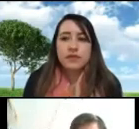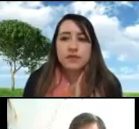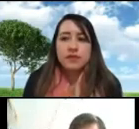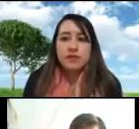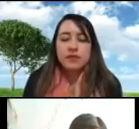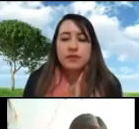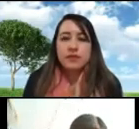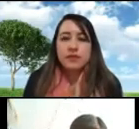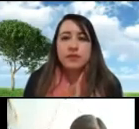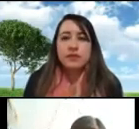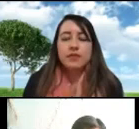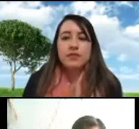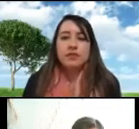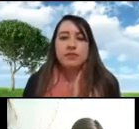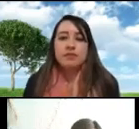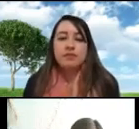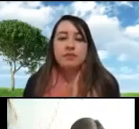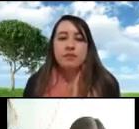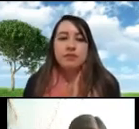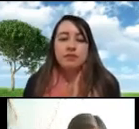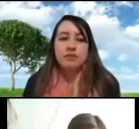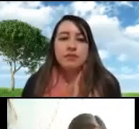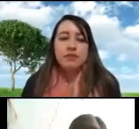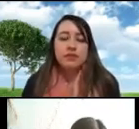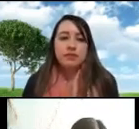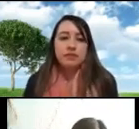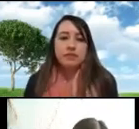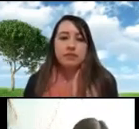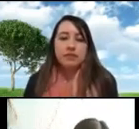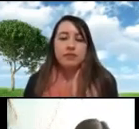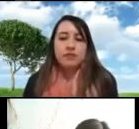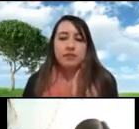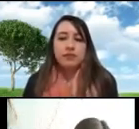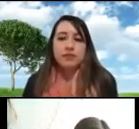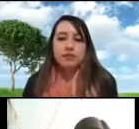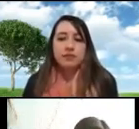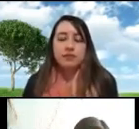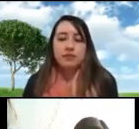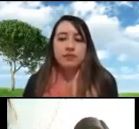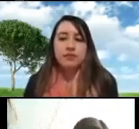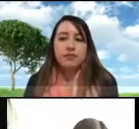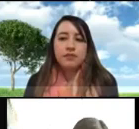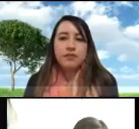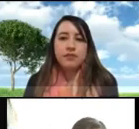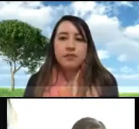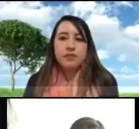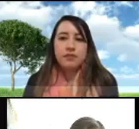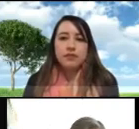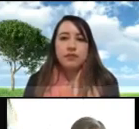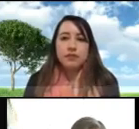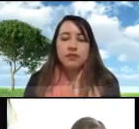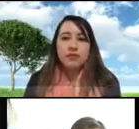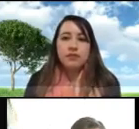y empezamos con una pregunta de falso y verdadero. ¿Se llama ecosistema al conjunto de seres vivos y factores no vivos del